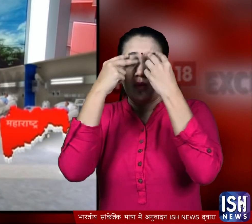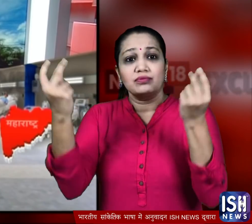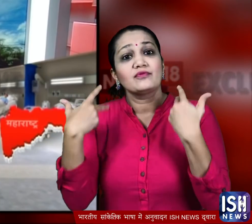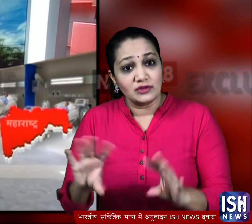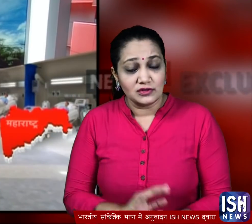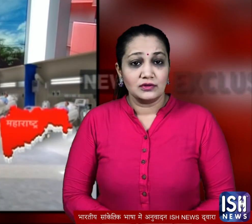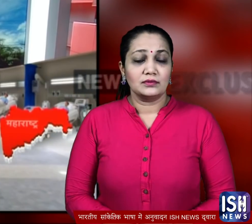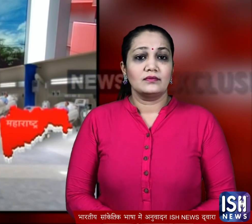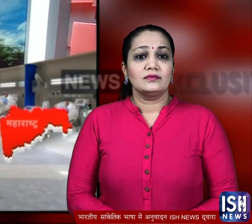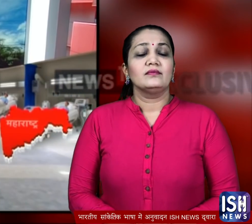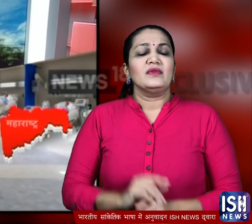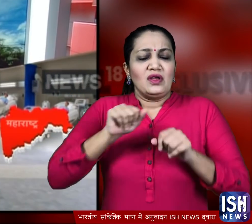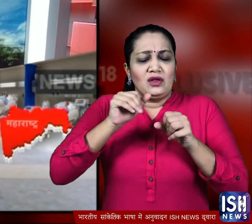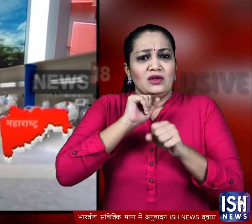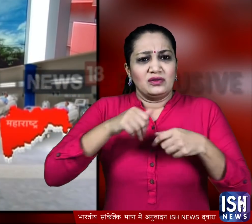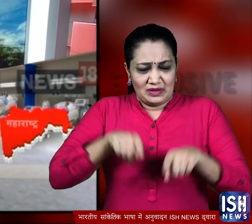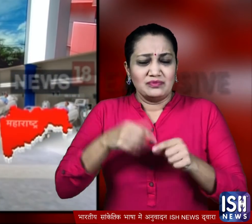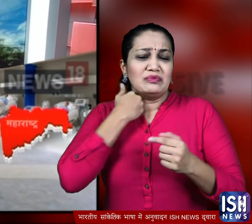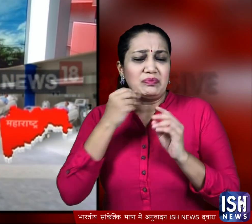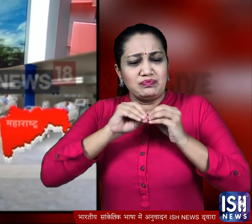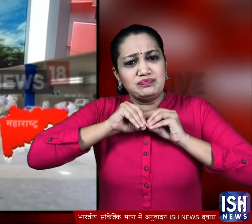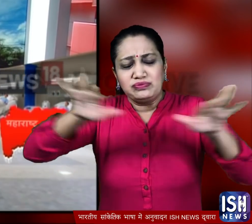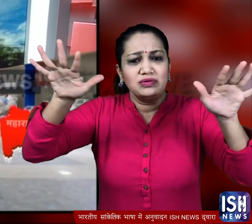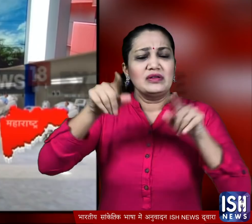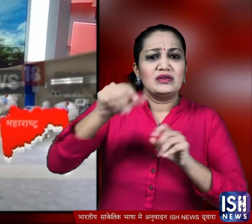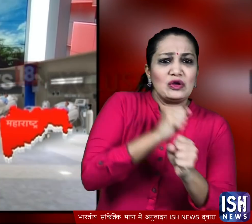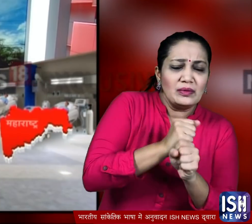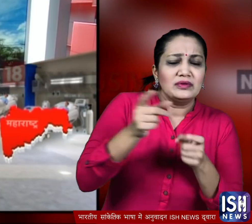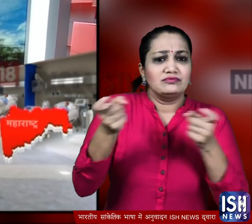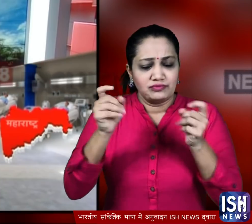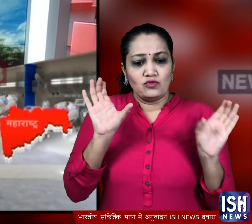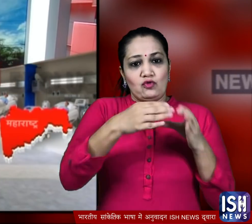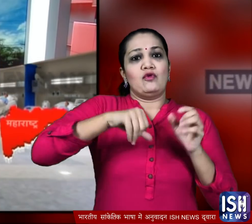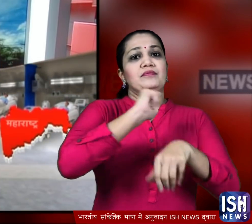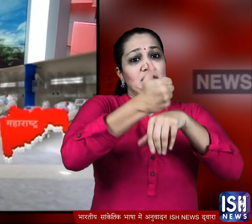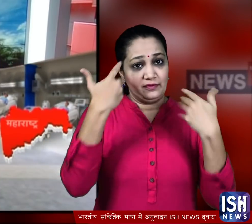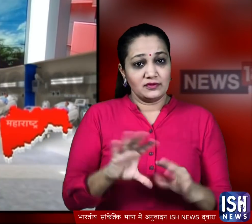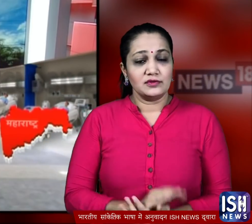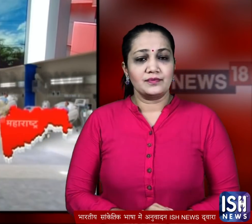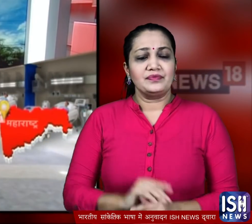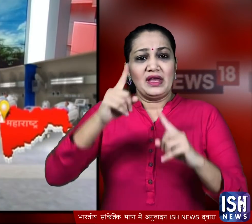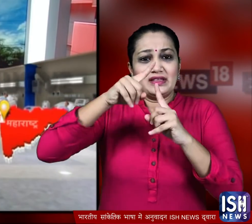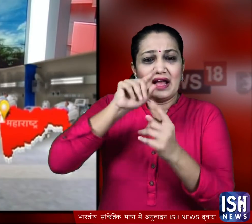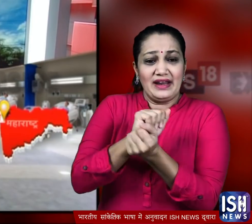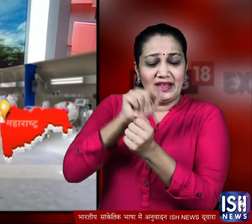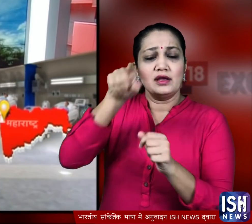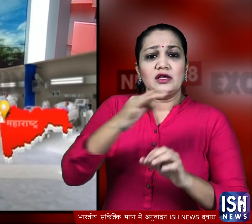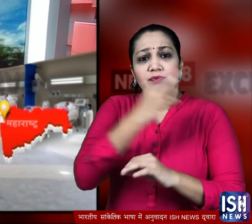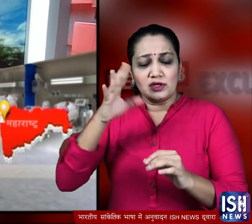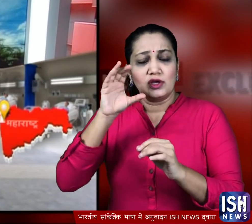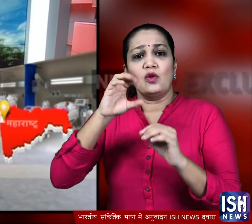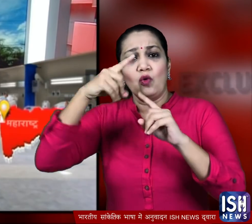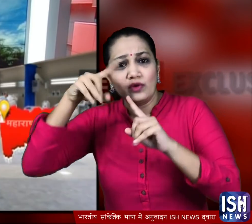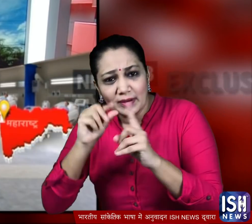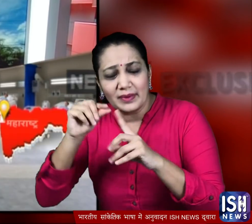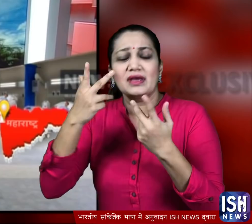लिए आंखें तक निकालनी पड़ी। ये बीमारी इतनी तेजी से फैल रही है कि सरकार ने इससे निपटने के लिए एक टास्क फोर्स बनाई है, जबकि ठाणे में